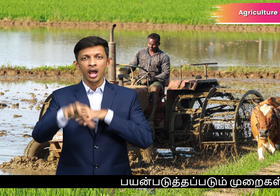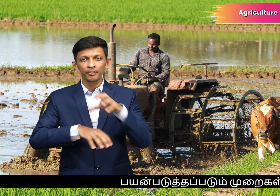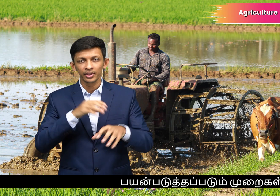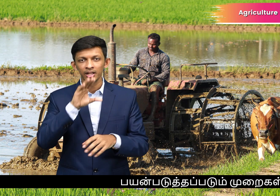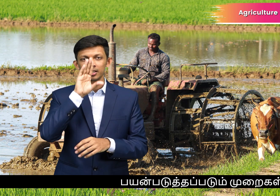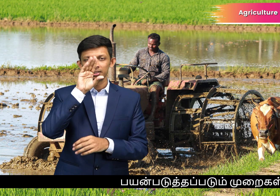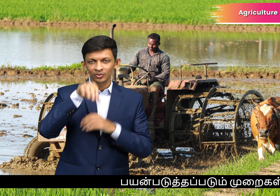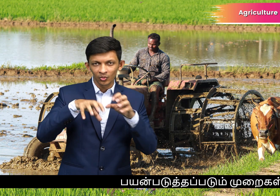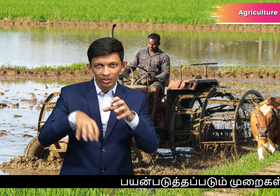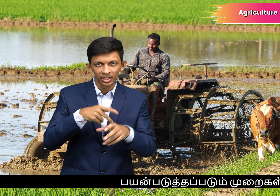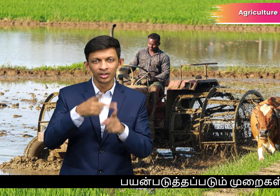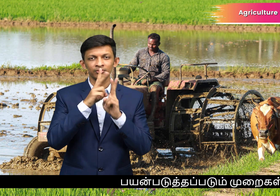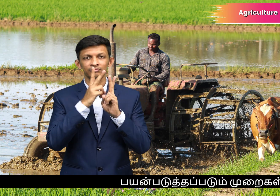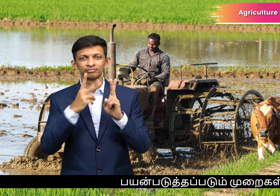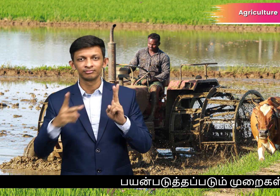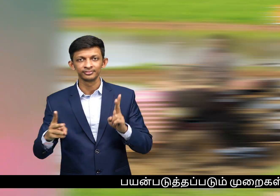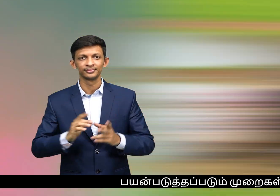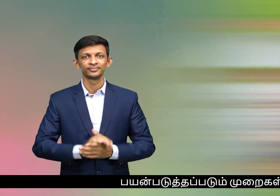பயன்படுத்தப்படும் முறைகள்.